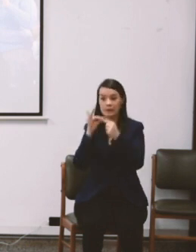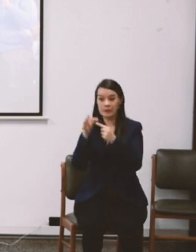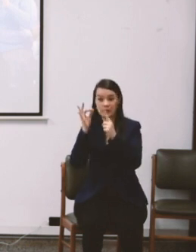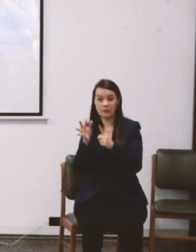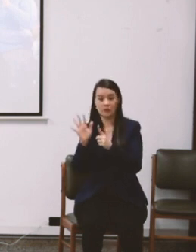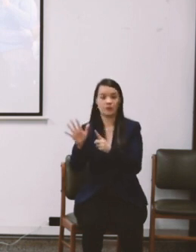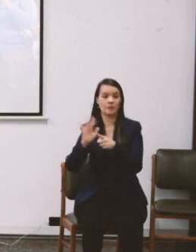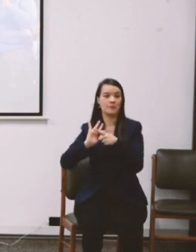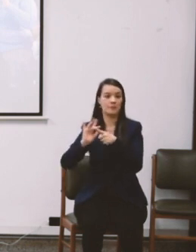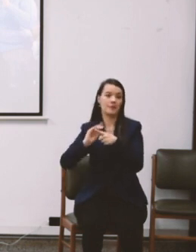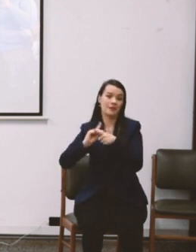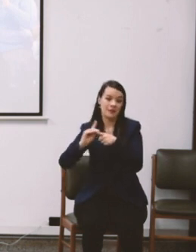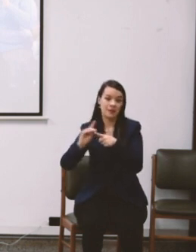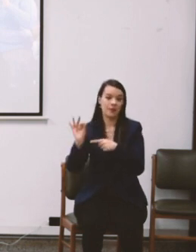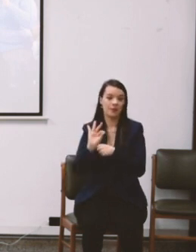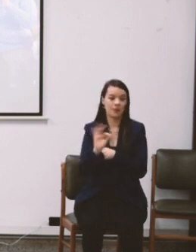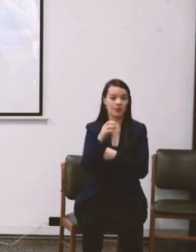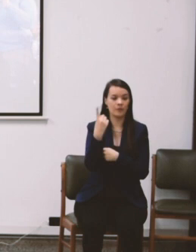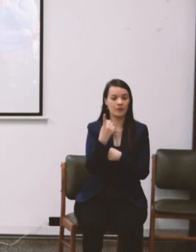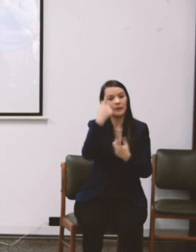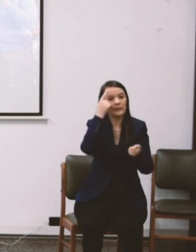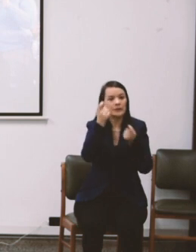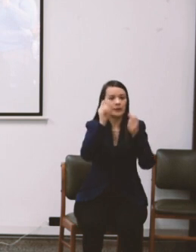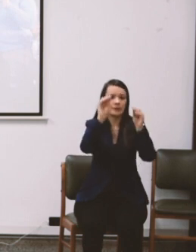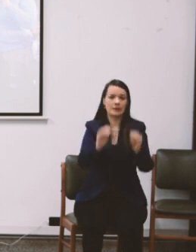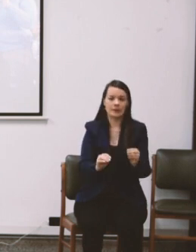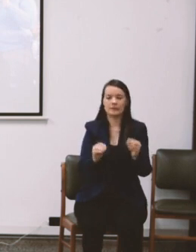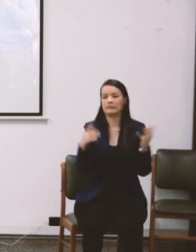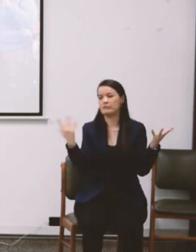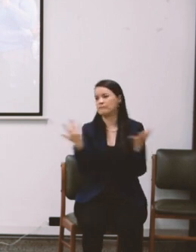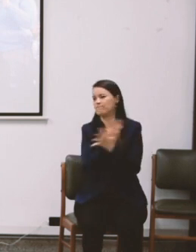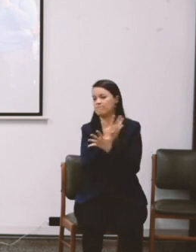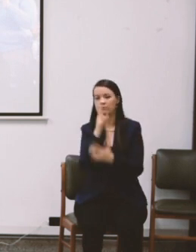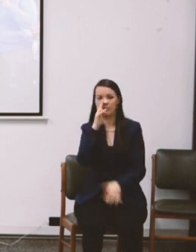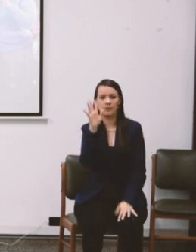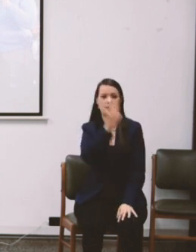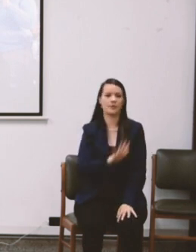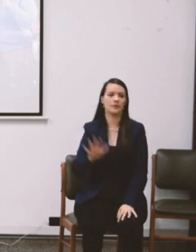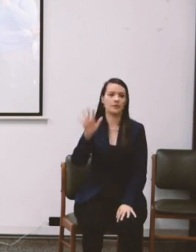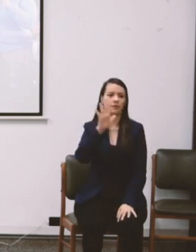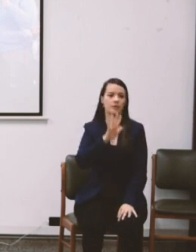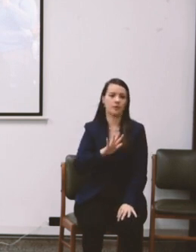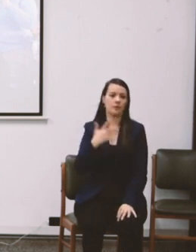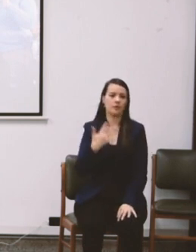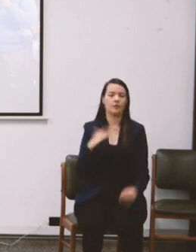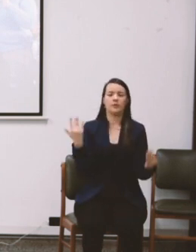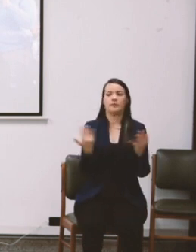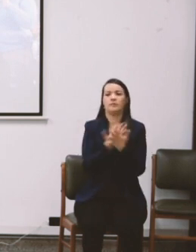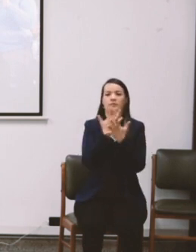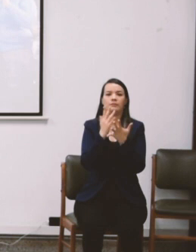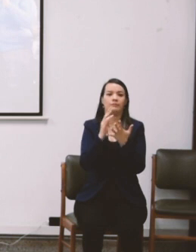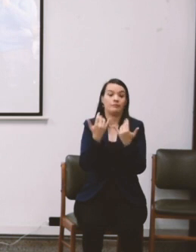de saber y como modalidad educativa. Entonces hay unas confusiones a nivel nacional y vivencia que está en este